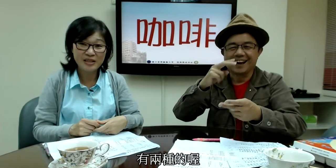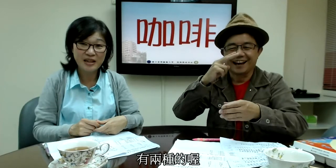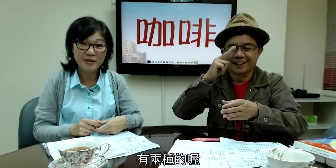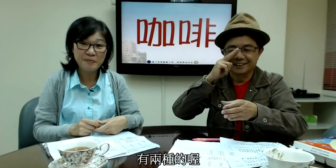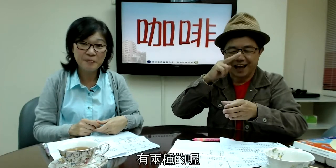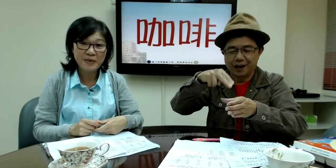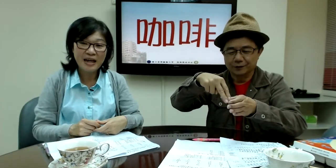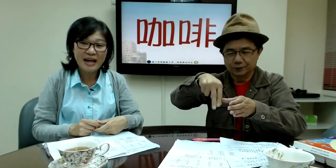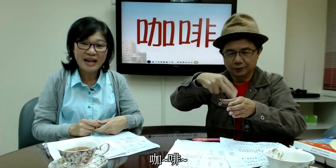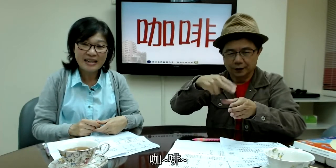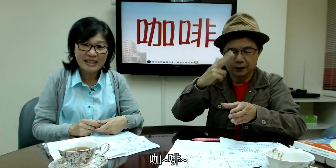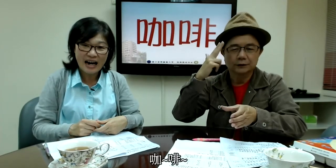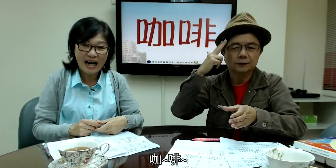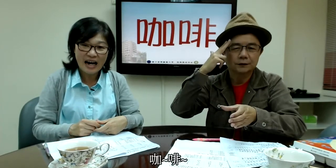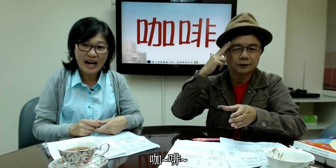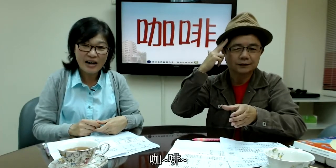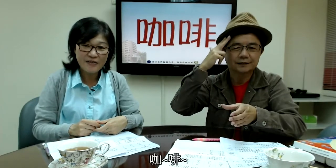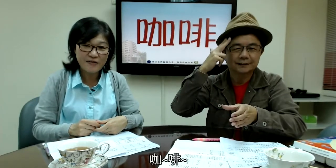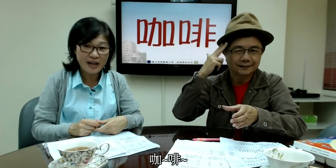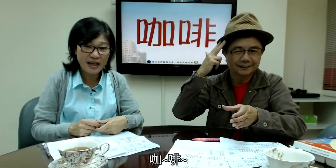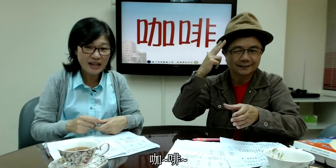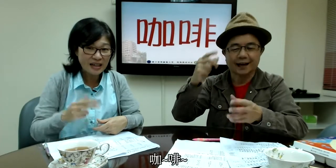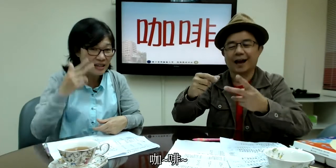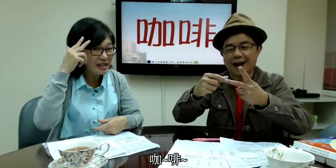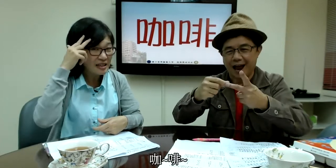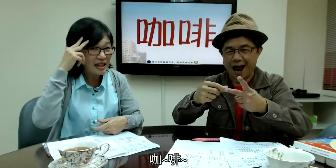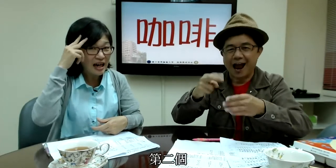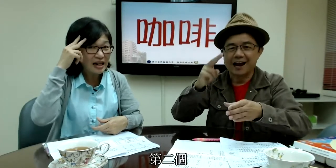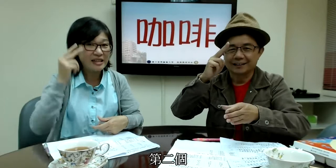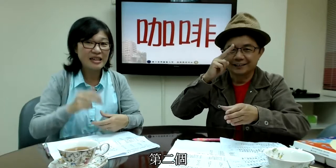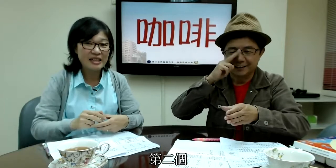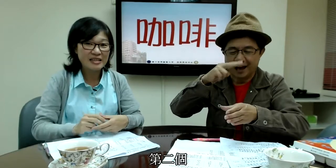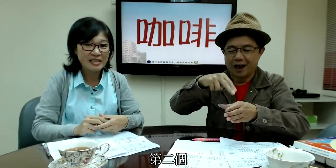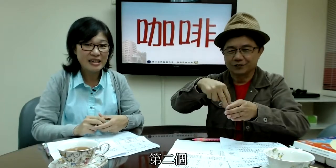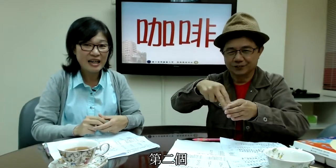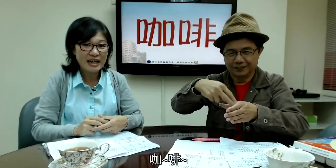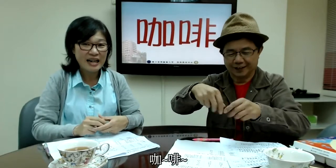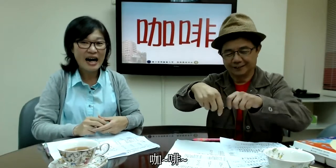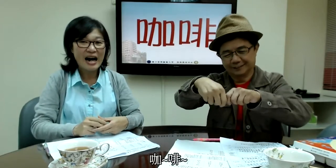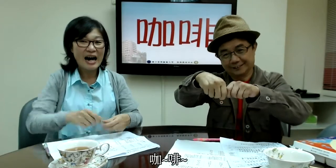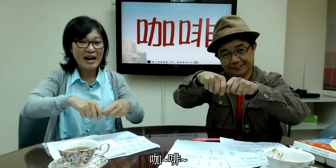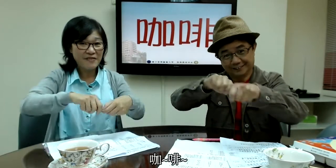哦。咖啡，第二个咖